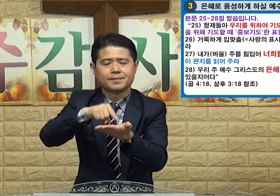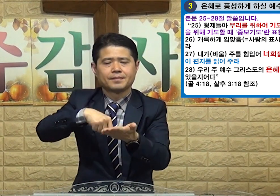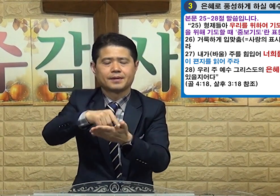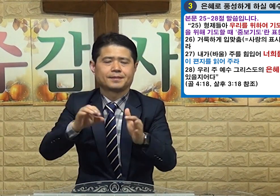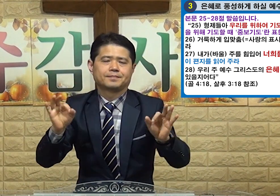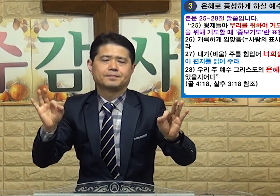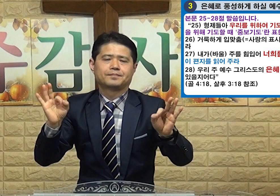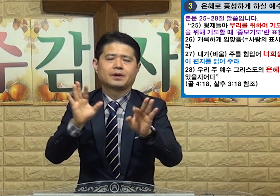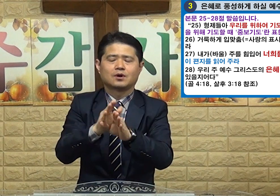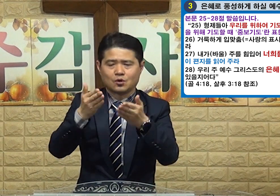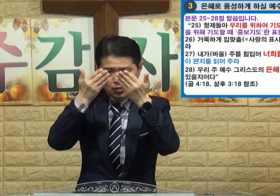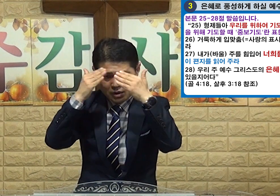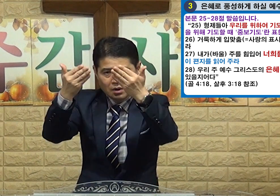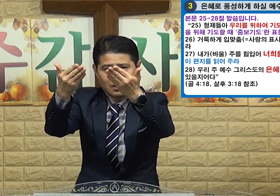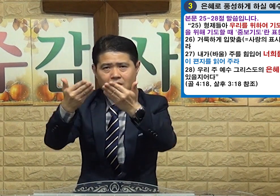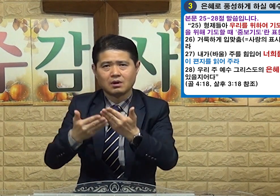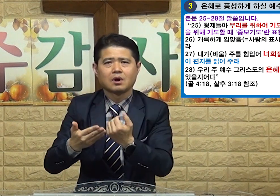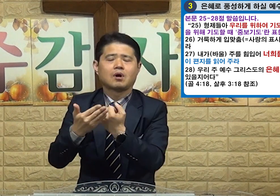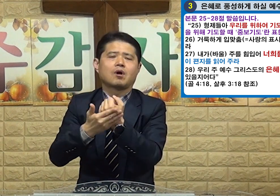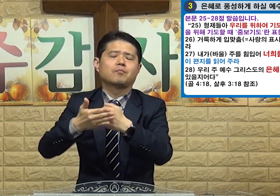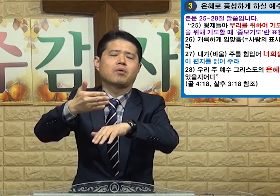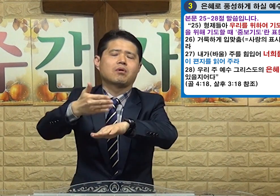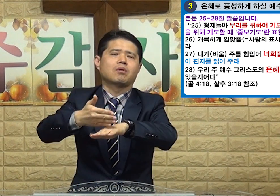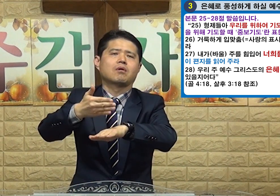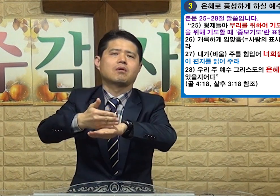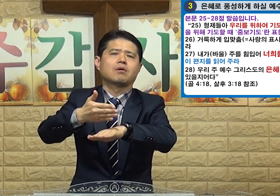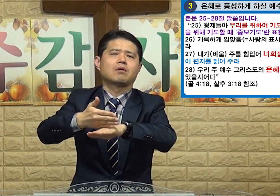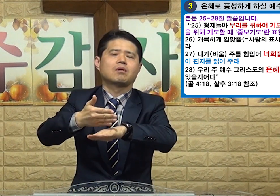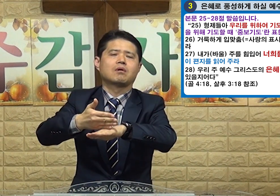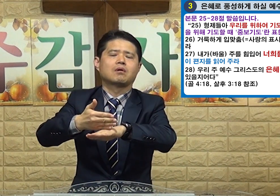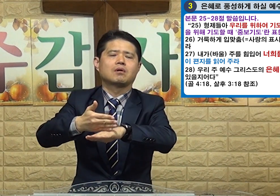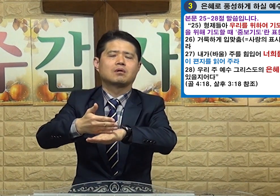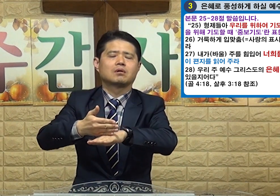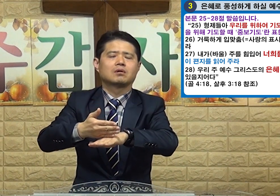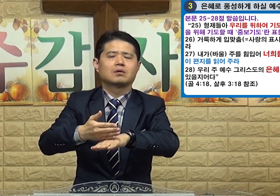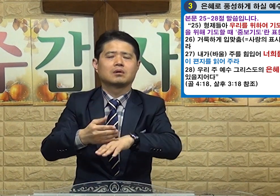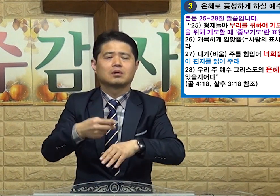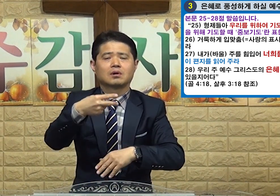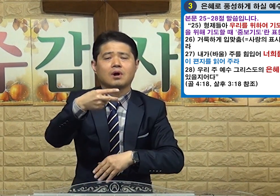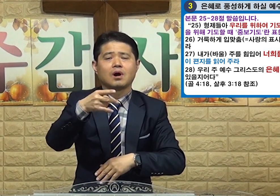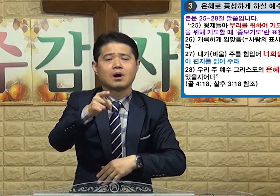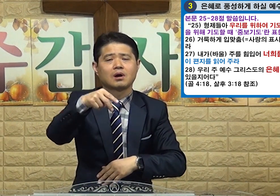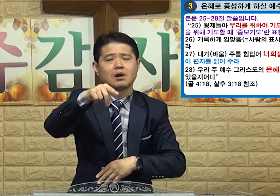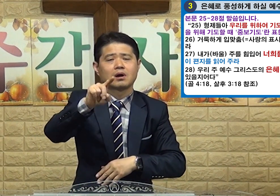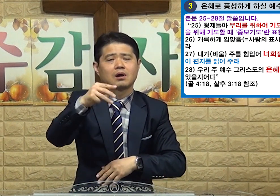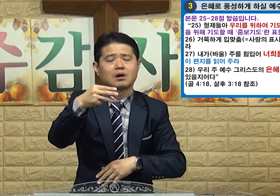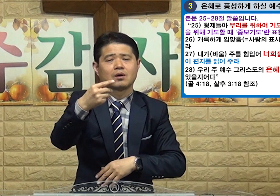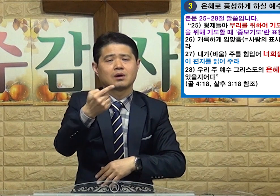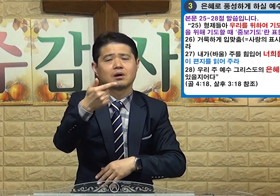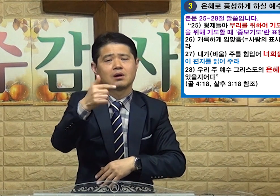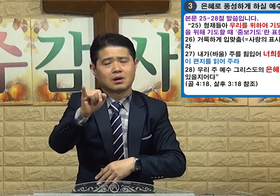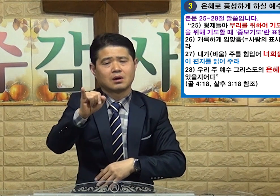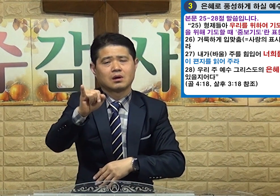그리스도께서 고난을 통해서 우리의 죄를 값없이 사하여 주셨기 때문에 거기에 제일 먼저 감사해야 됩니다.